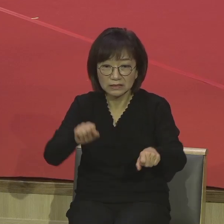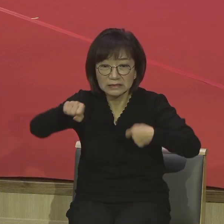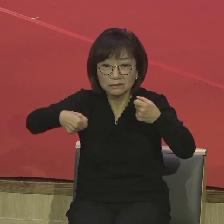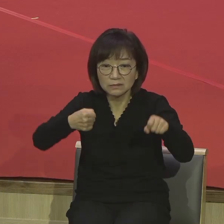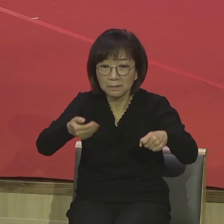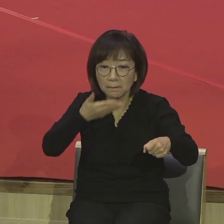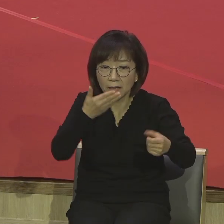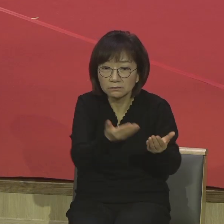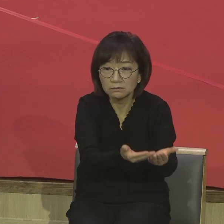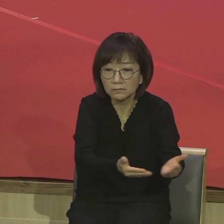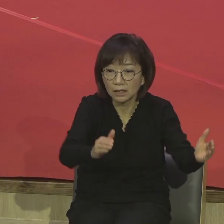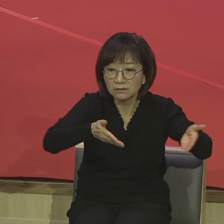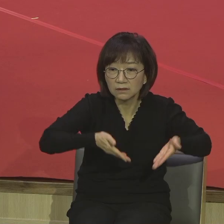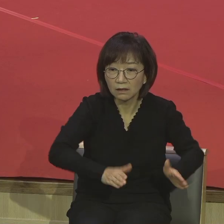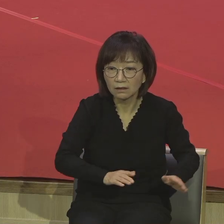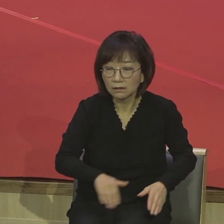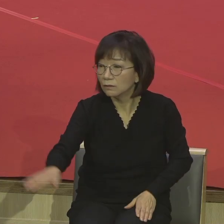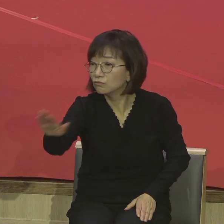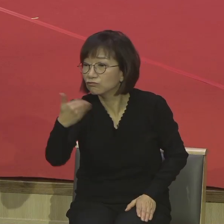마구간에 태어난 사람 거의 없죠.